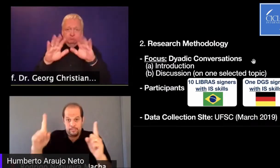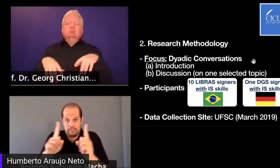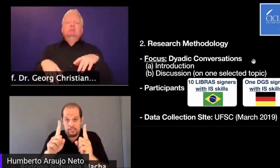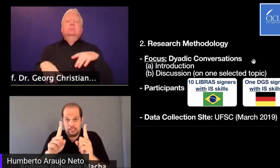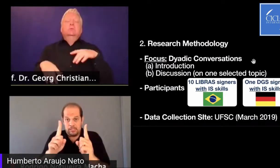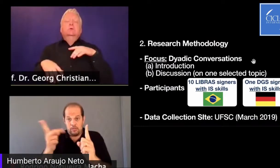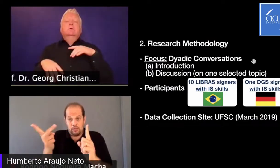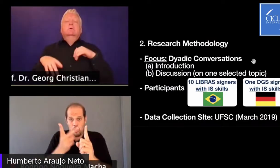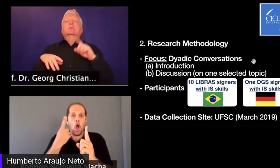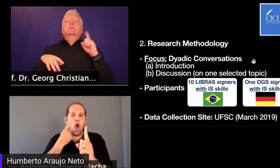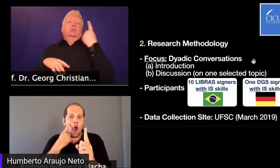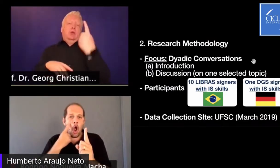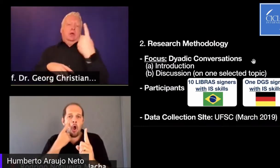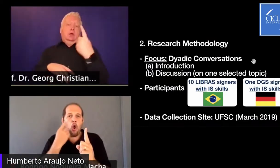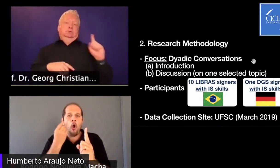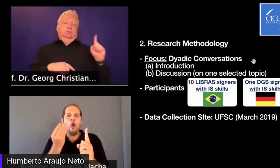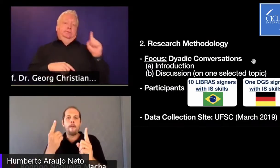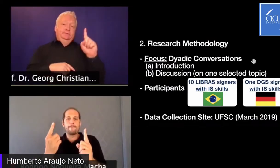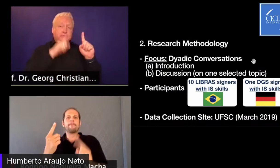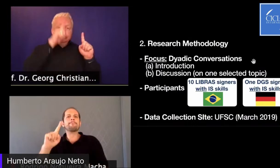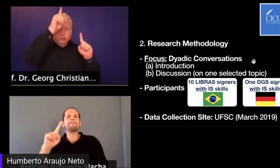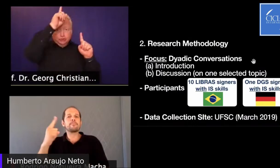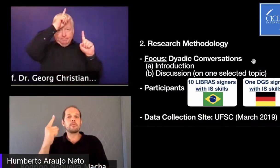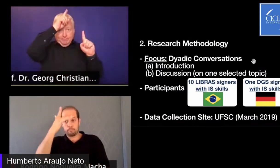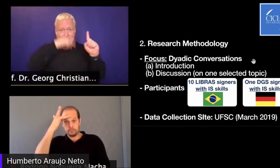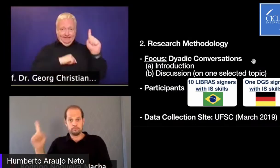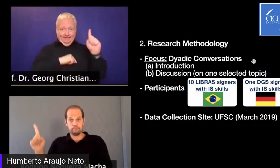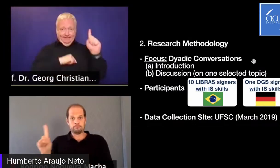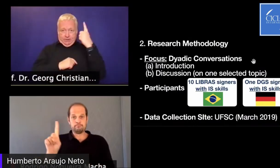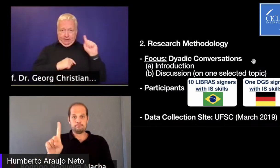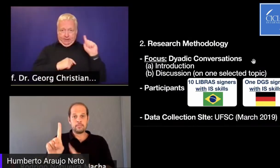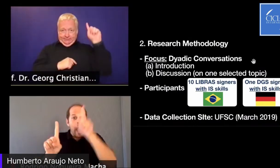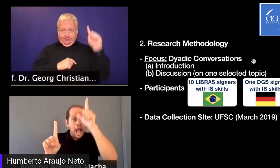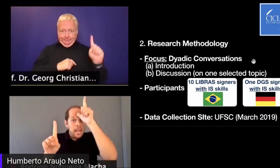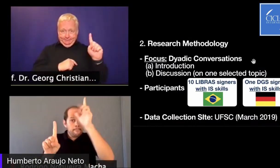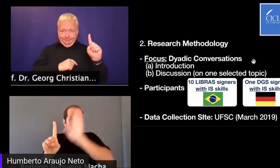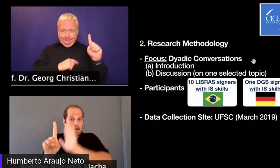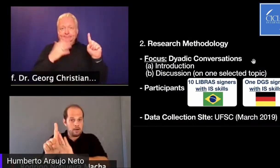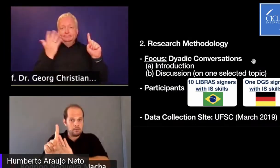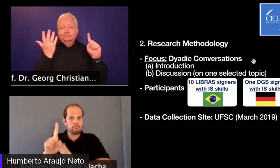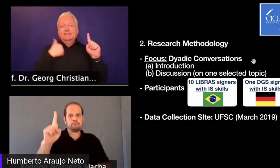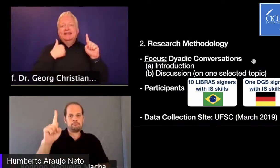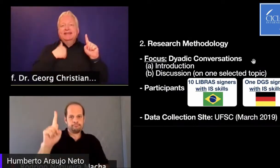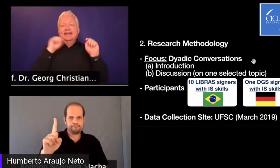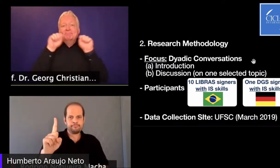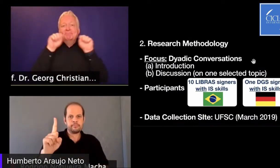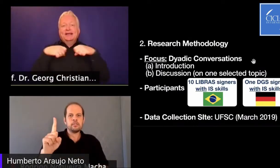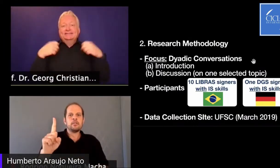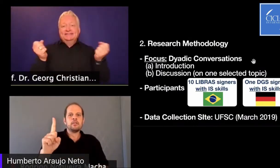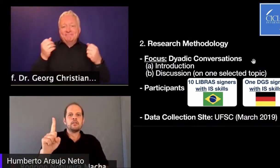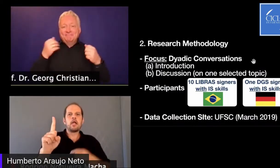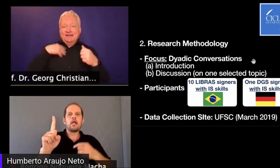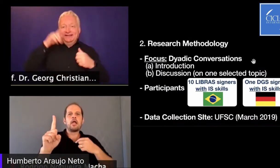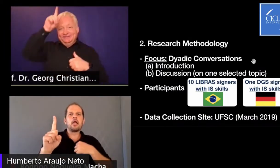Então, nessa interação entre esses surdos, a gente observava, por